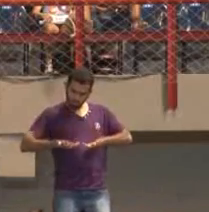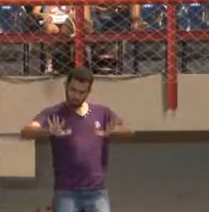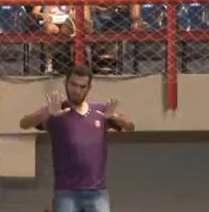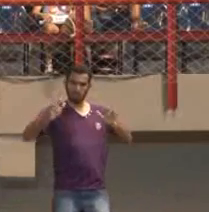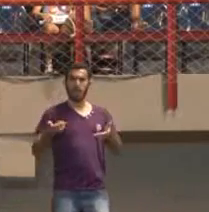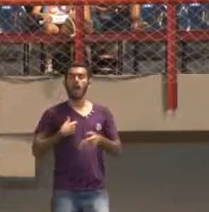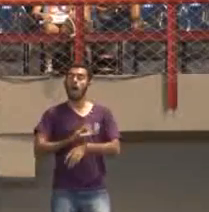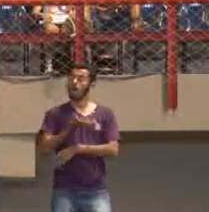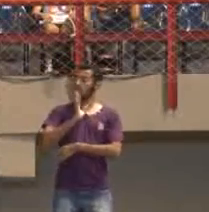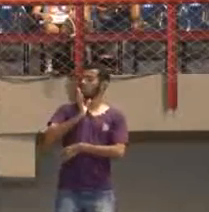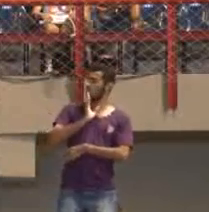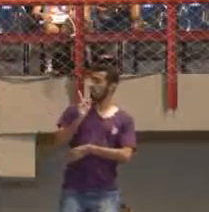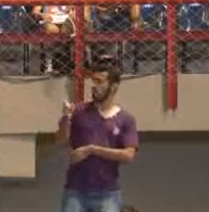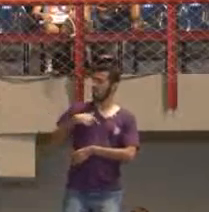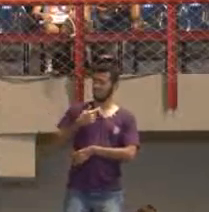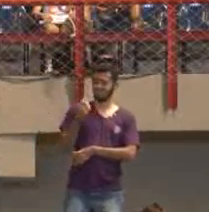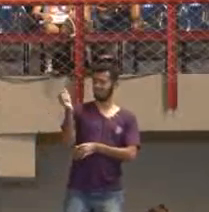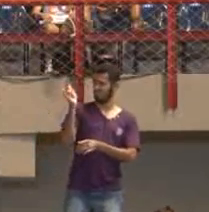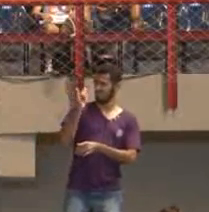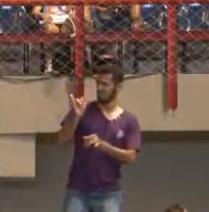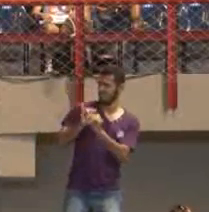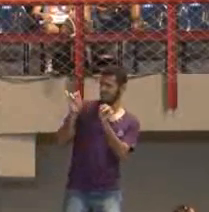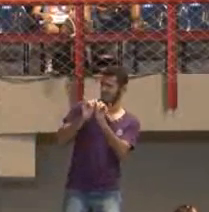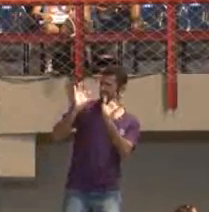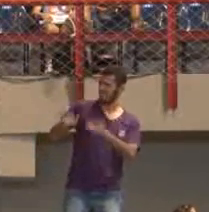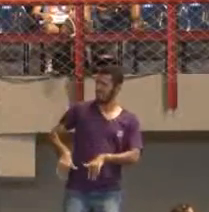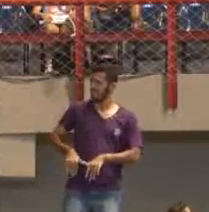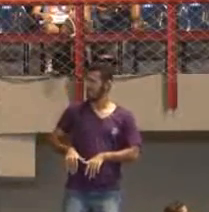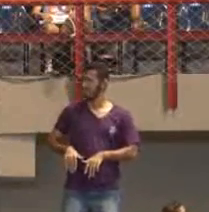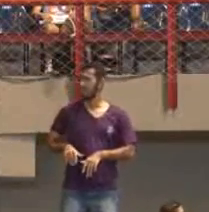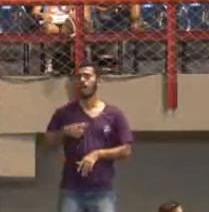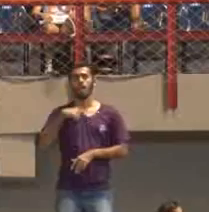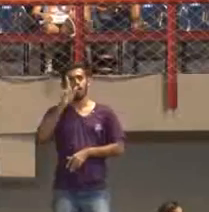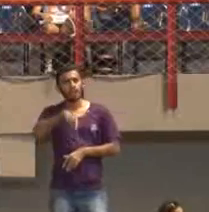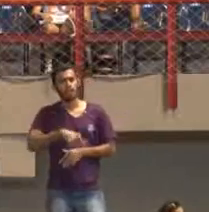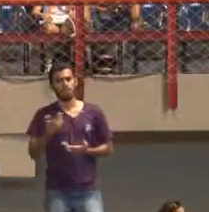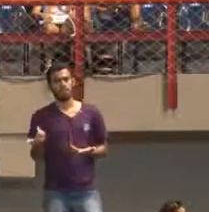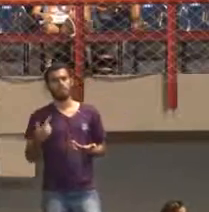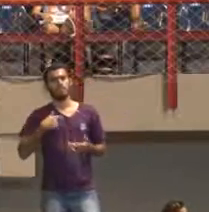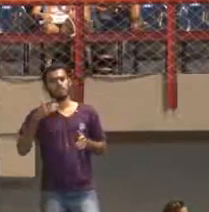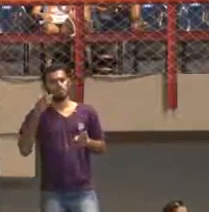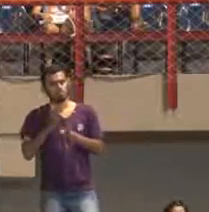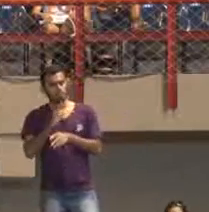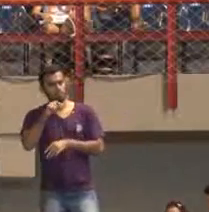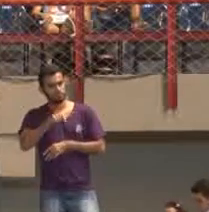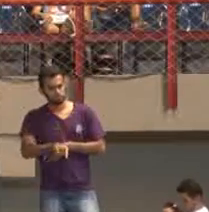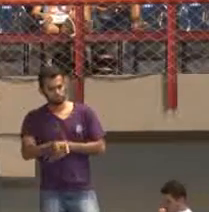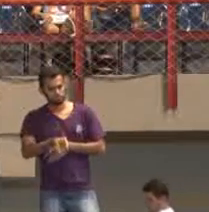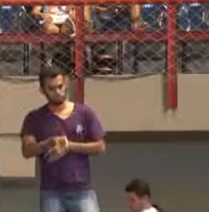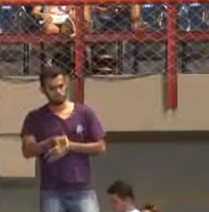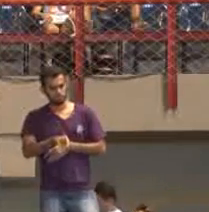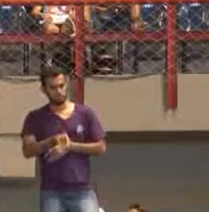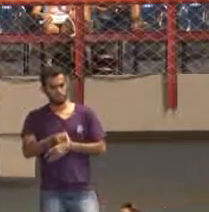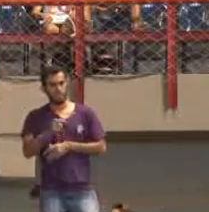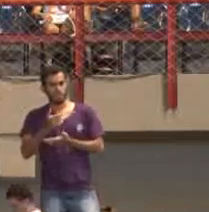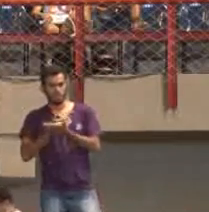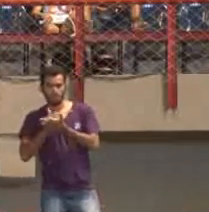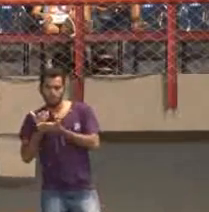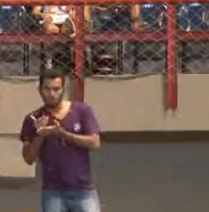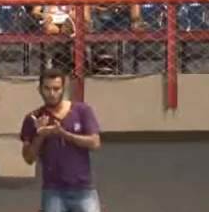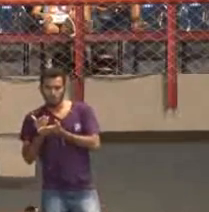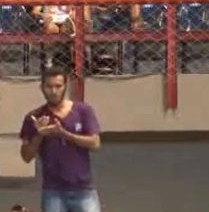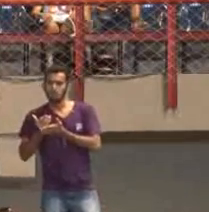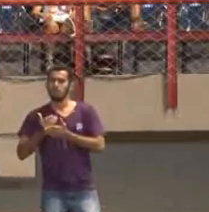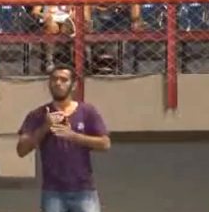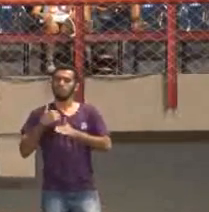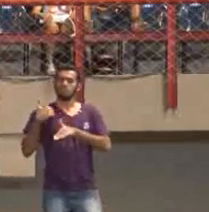eu conheço esse poema besta. Exatamente. É dessa quadrinha popular, bobinha, que vai ser feita a